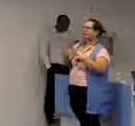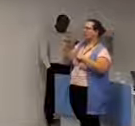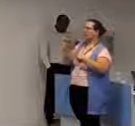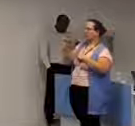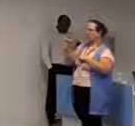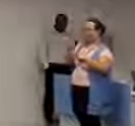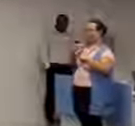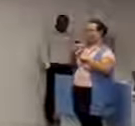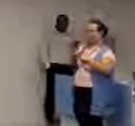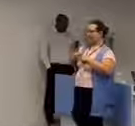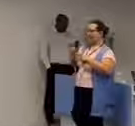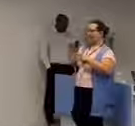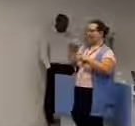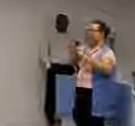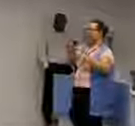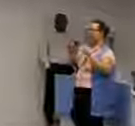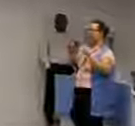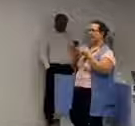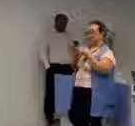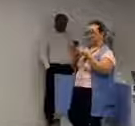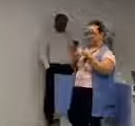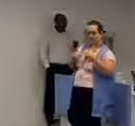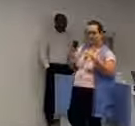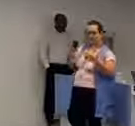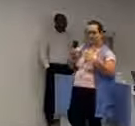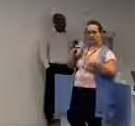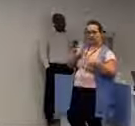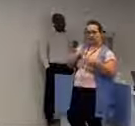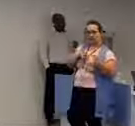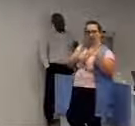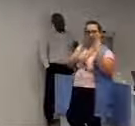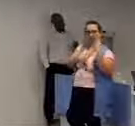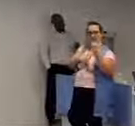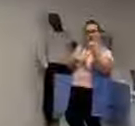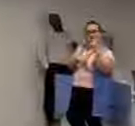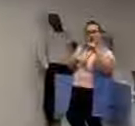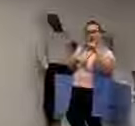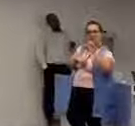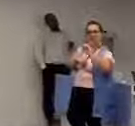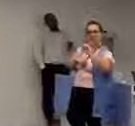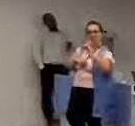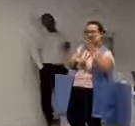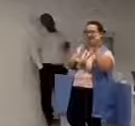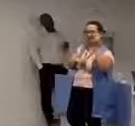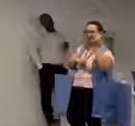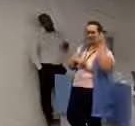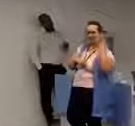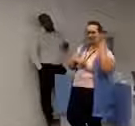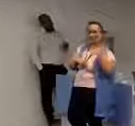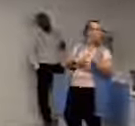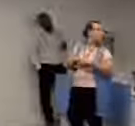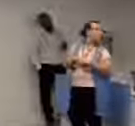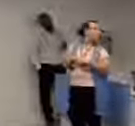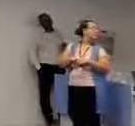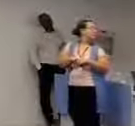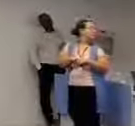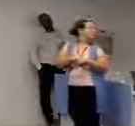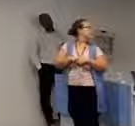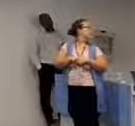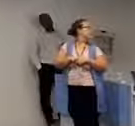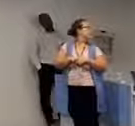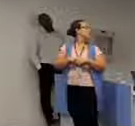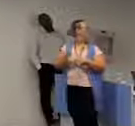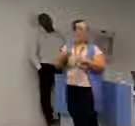hoje para ferramentaria? Qual que era a ferramentaria 1.0? Né? A 1.0 era baseada aqui, ó,